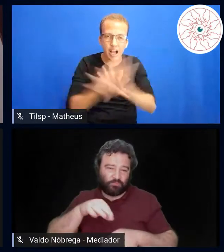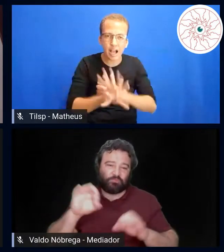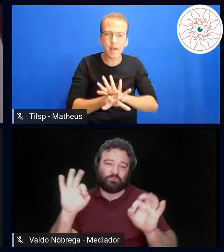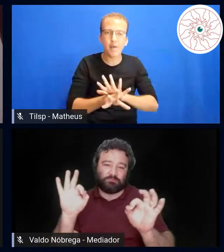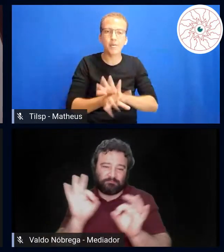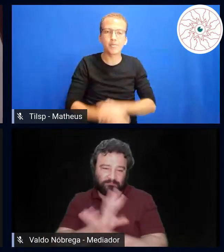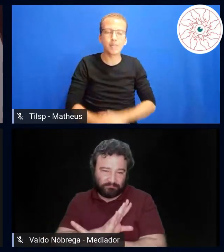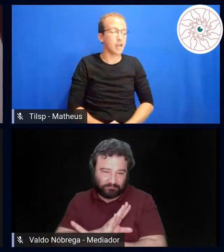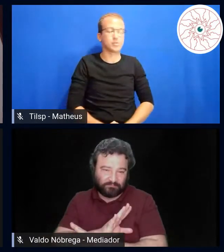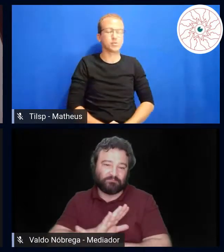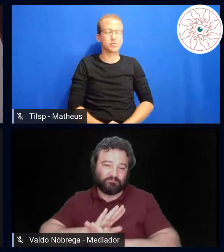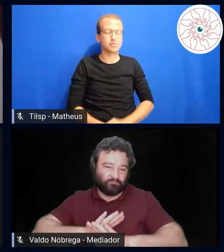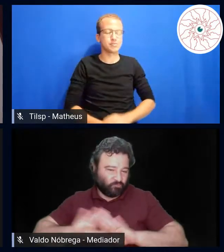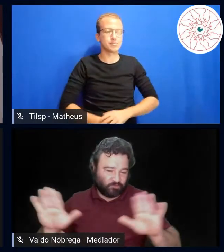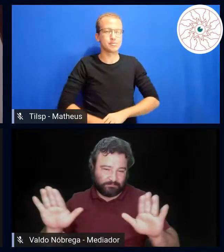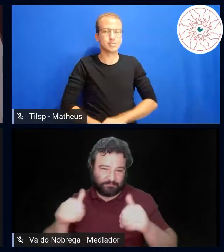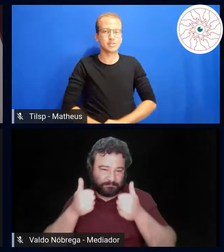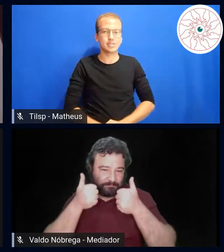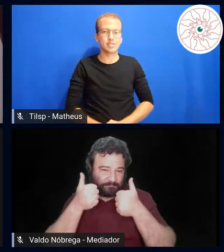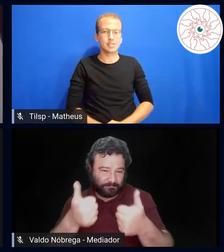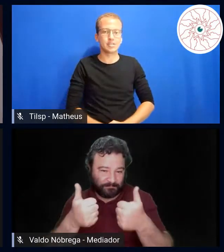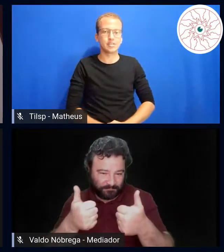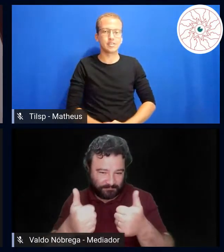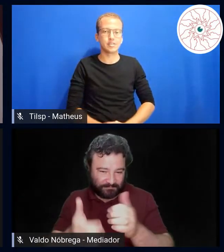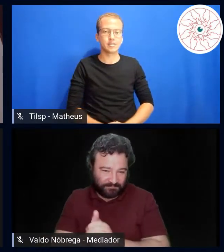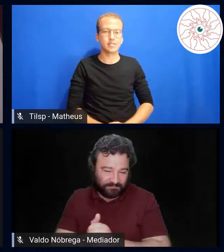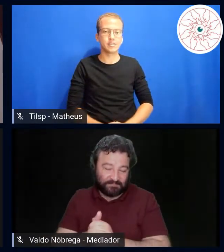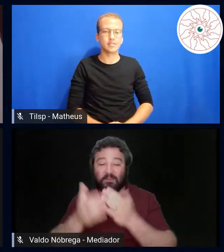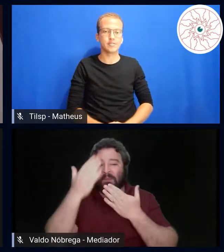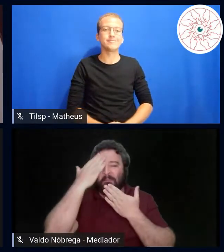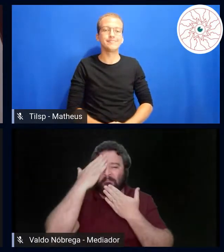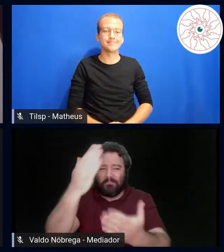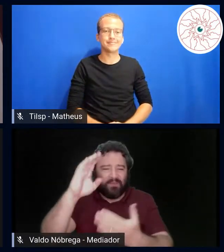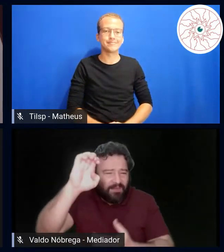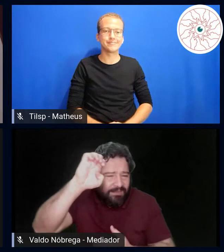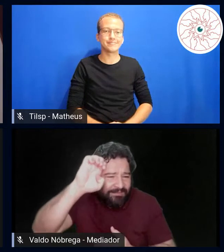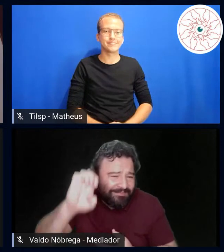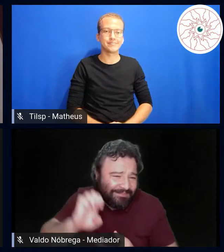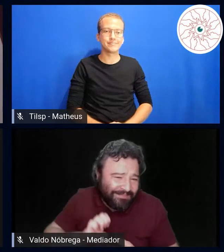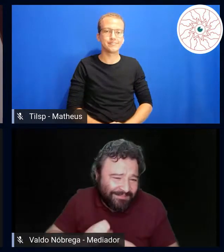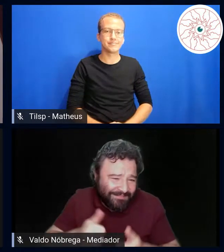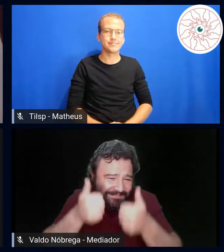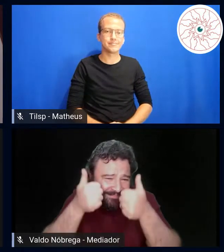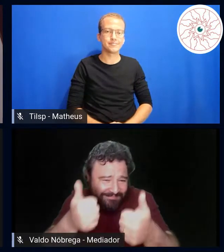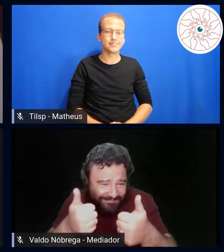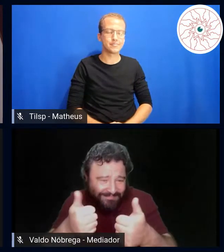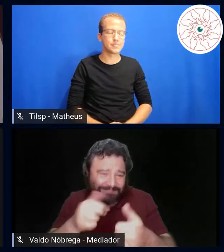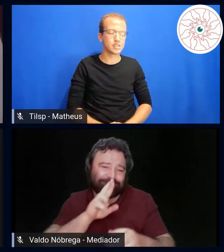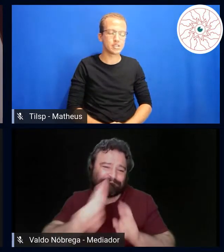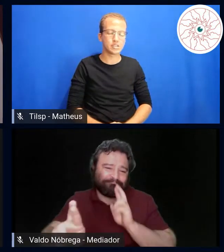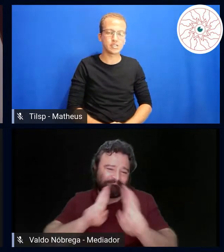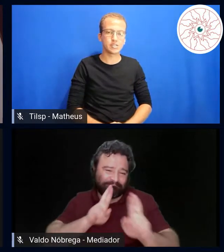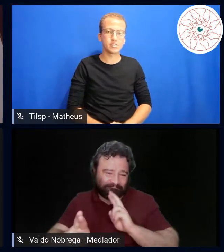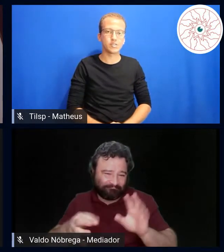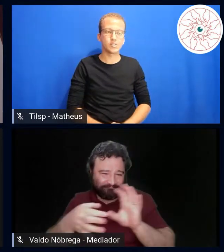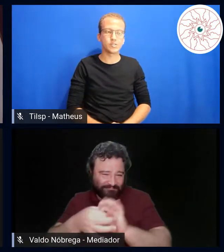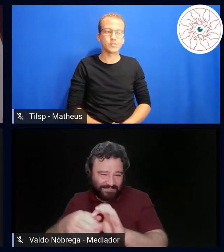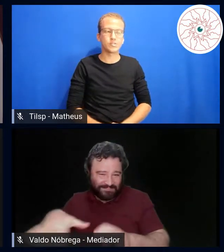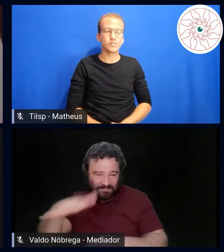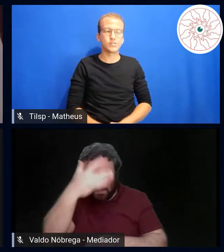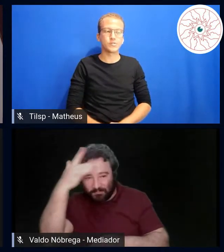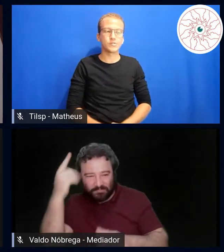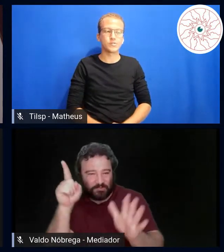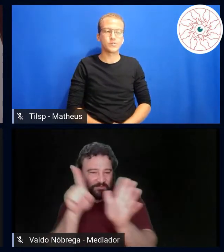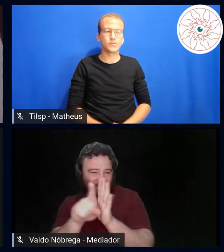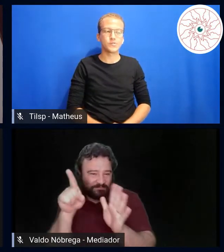também porque nós já esgotamos o nosso tempo. Então, agradeço muito, Eliane, muito